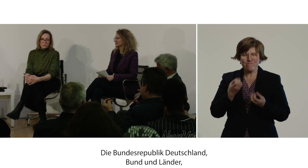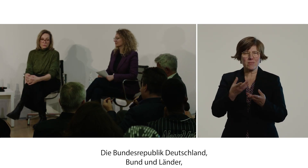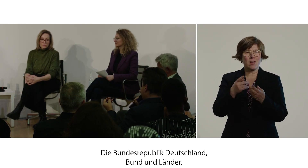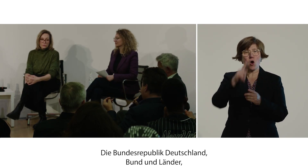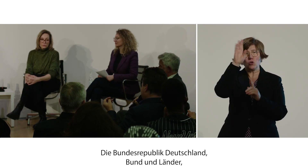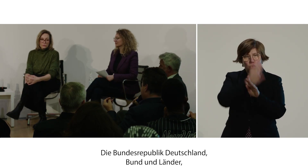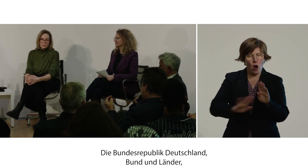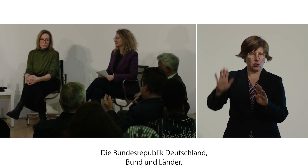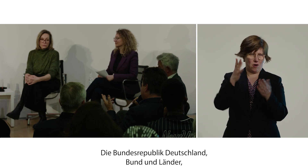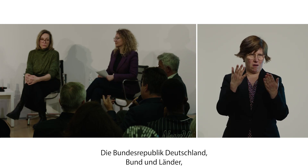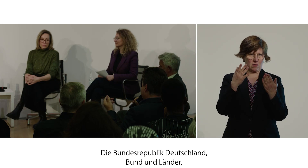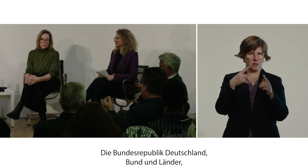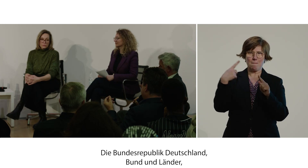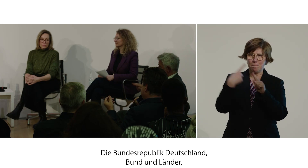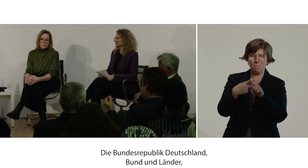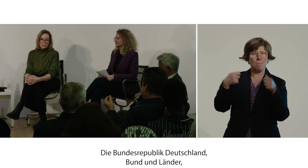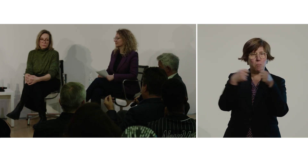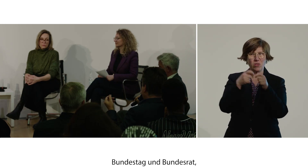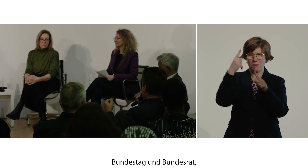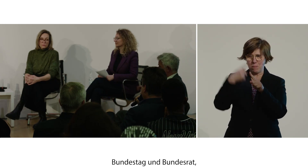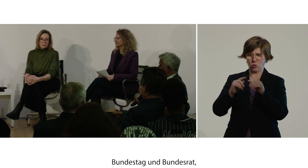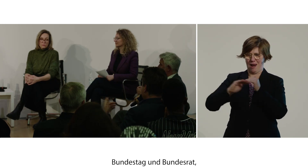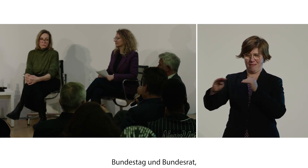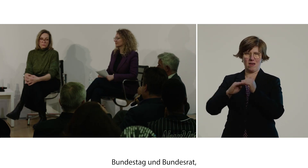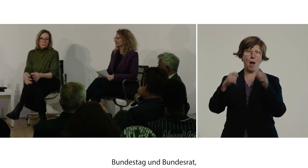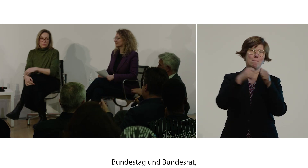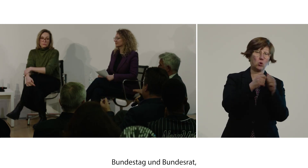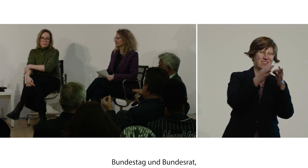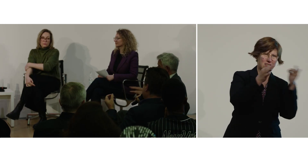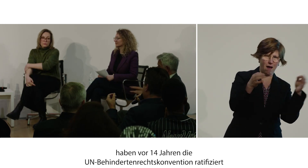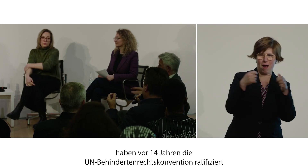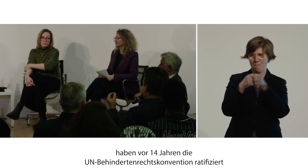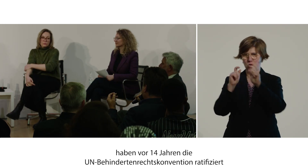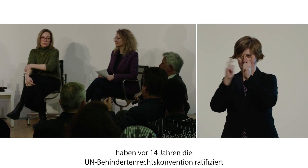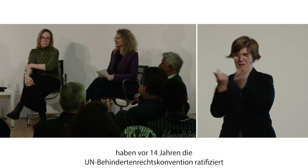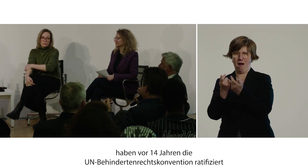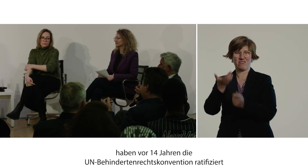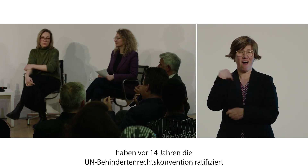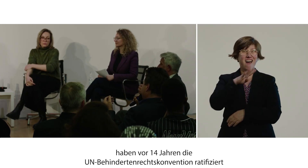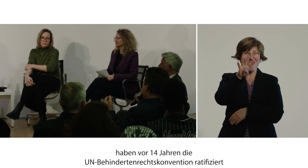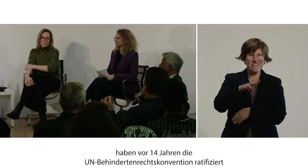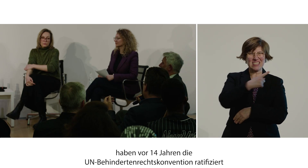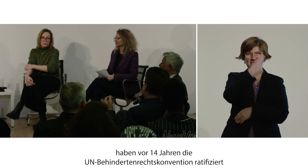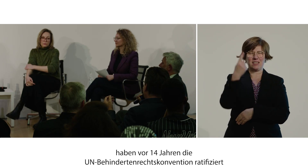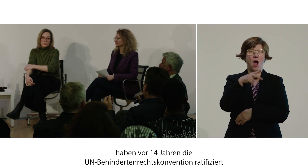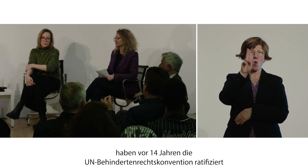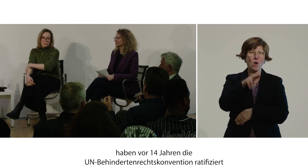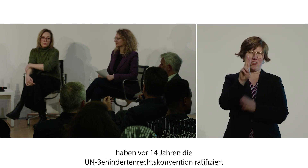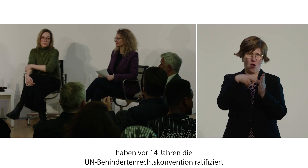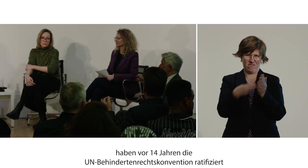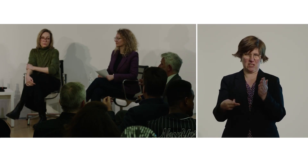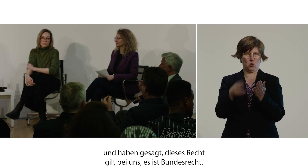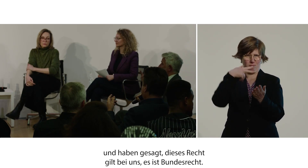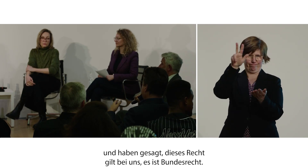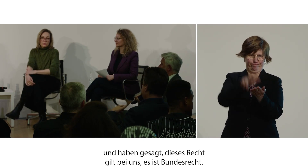Bundesrepublik Deutschland, Bund und Länder, Bundestag und Bundesrat, haben vor 14 Jahren die UN-Behindertenrechtskonvention